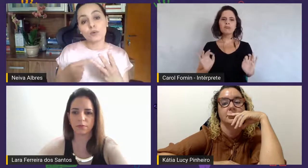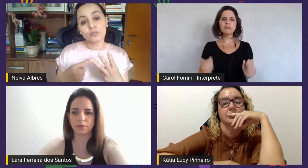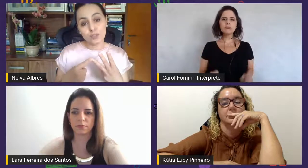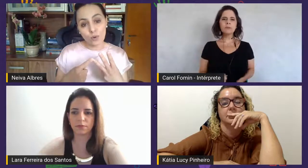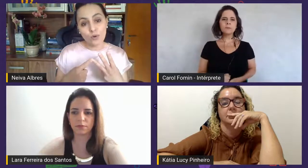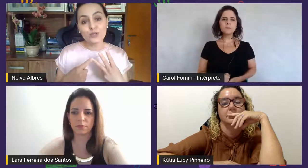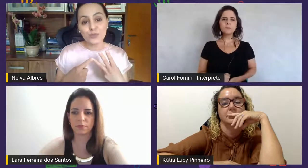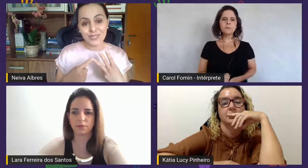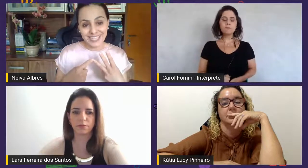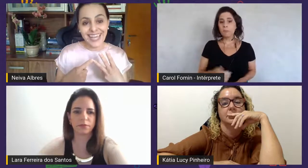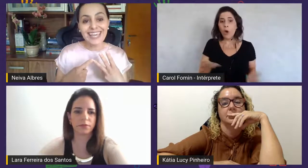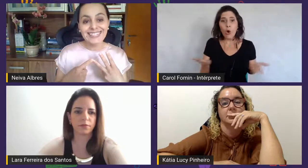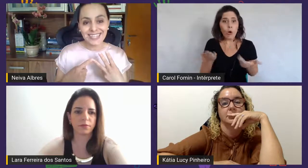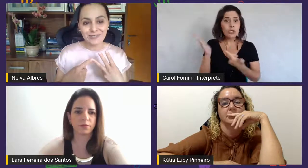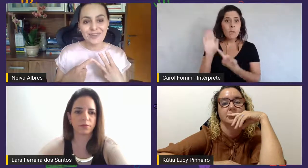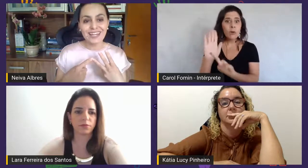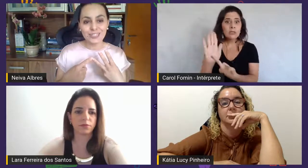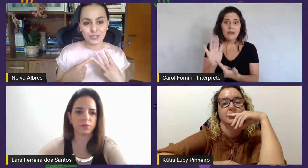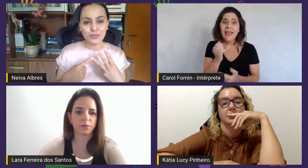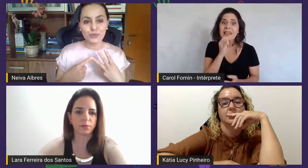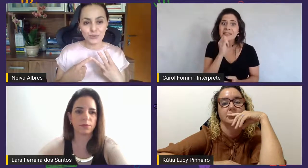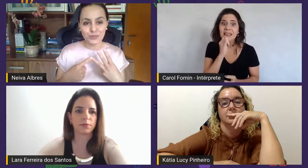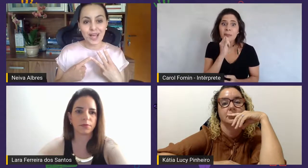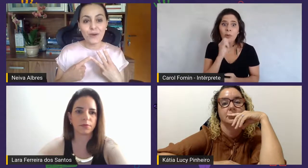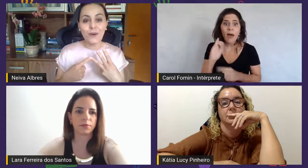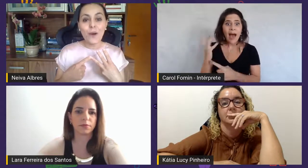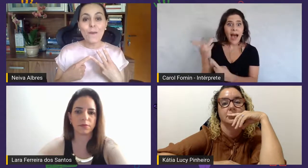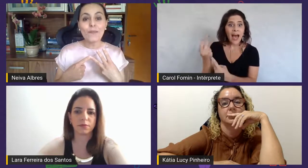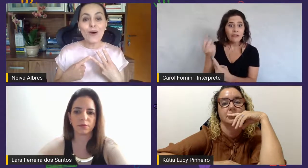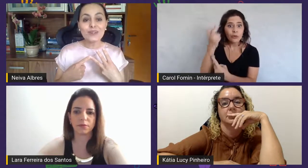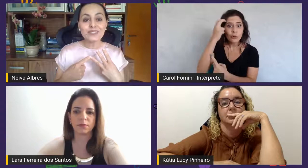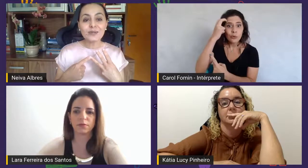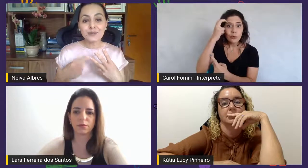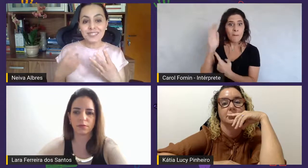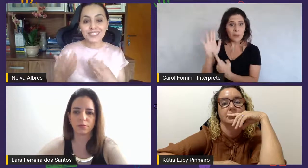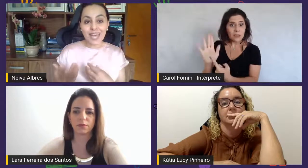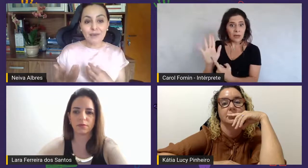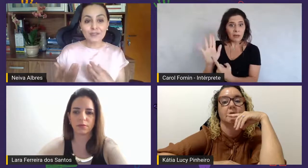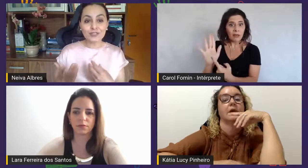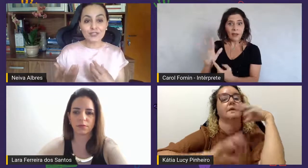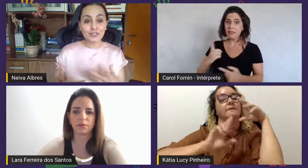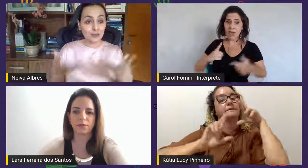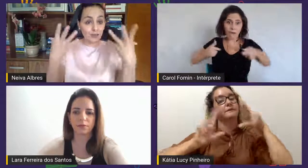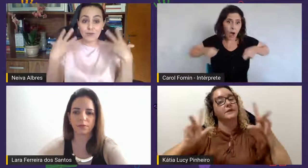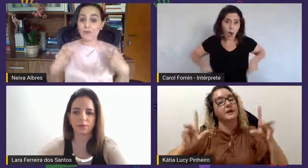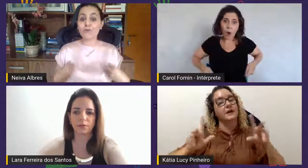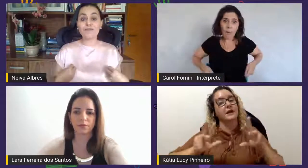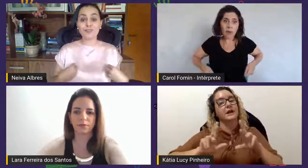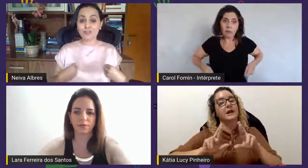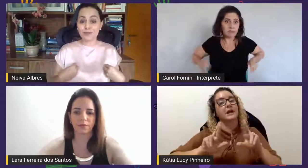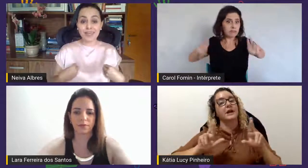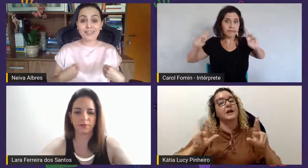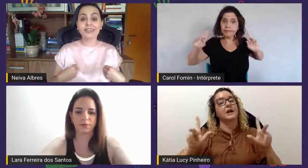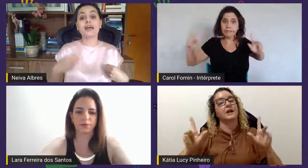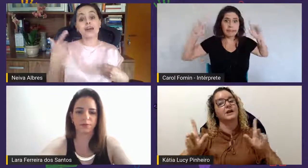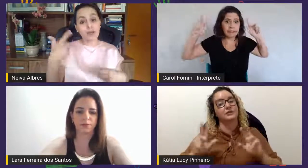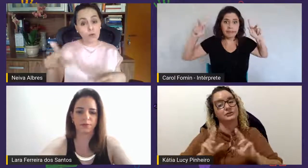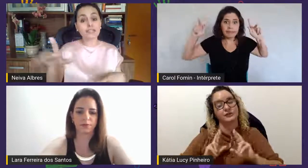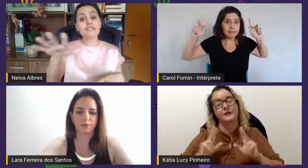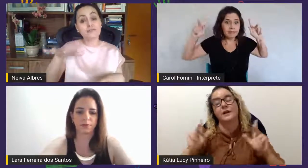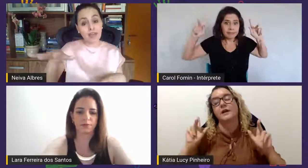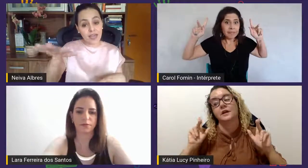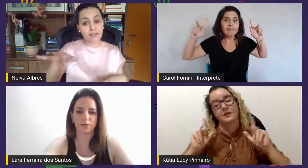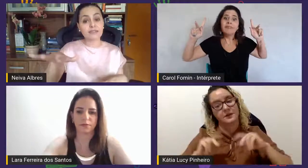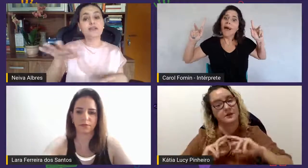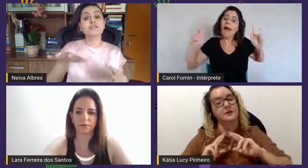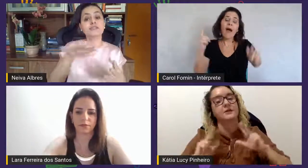exemplos que eu trouxe hoje, os 3 da esfera artístico-cultural, mostram os intérpretes com vestimenta. É